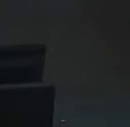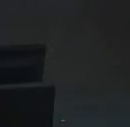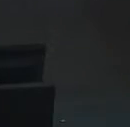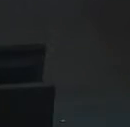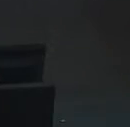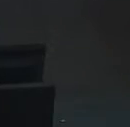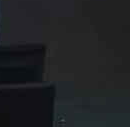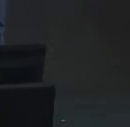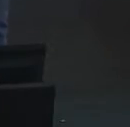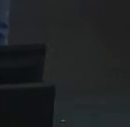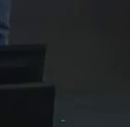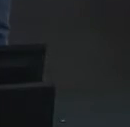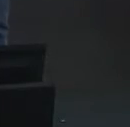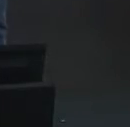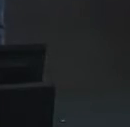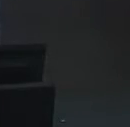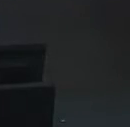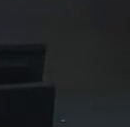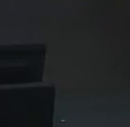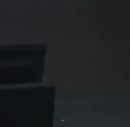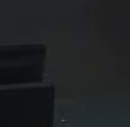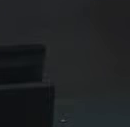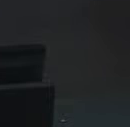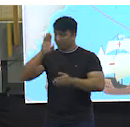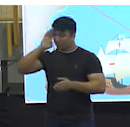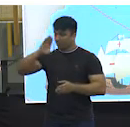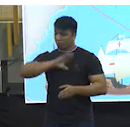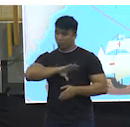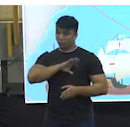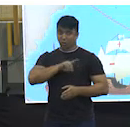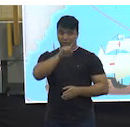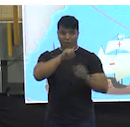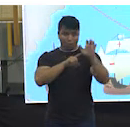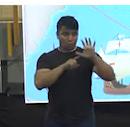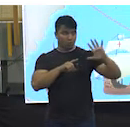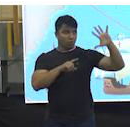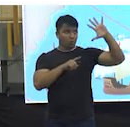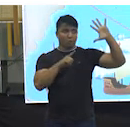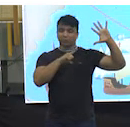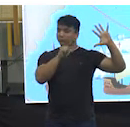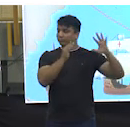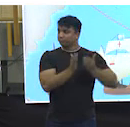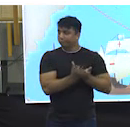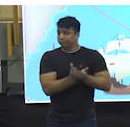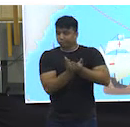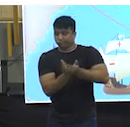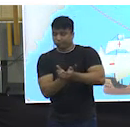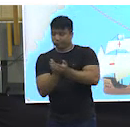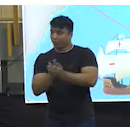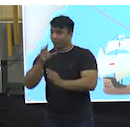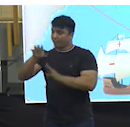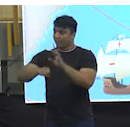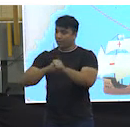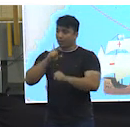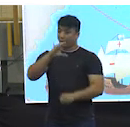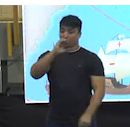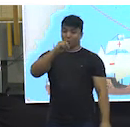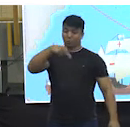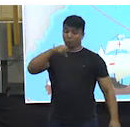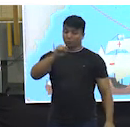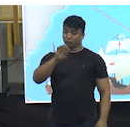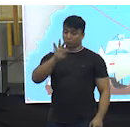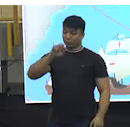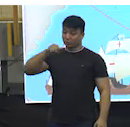que nas grandes navegações, na medida em que os europeus foram compelidos, devido à tomada de Constantinopla por parte